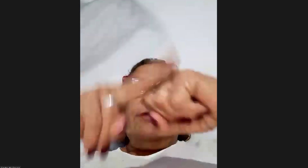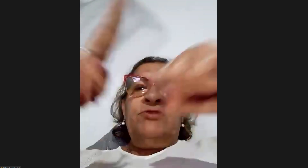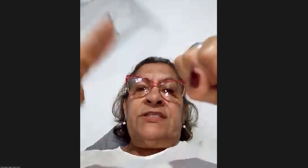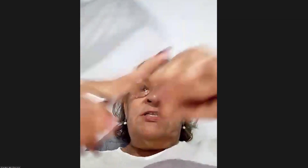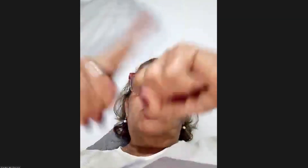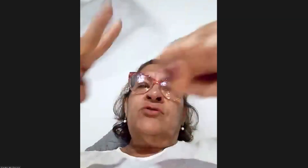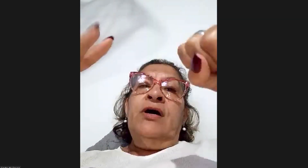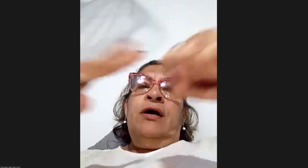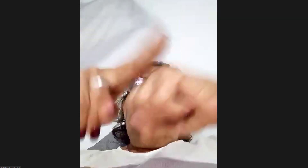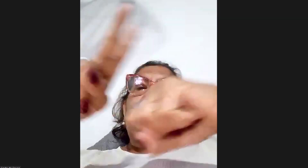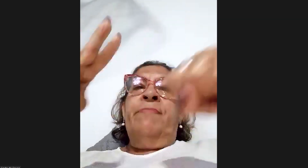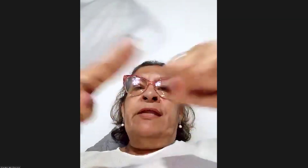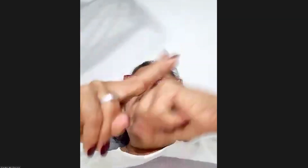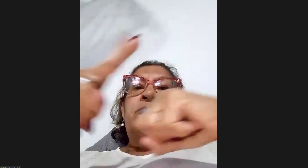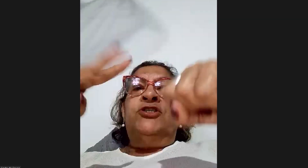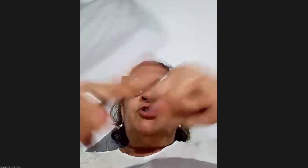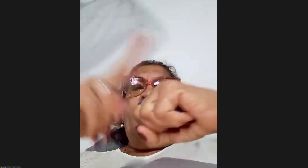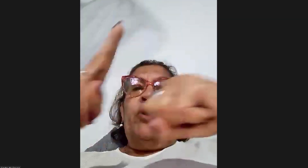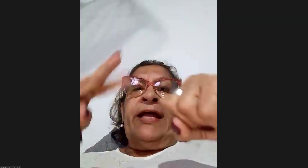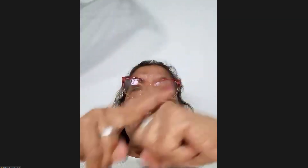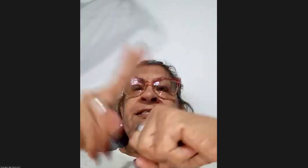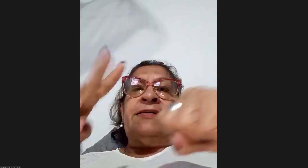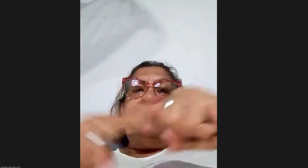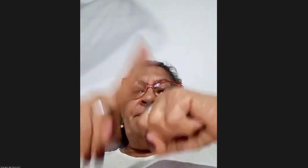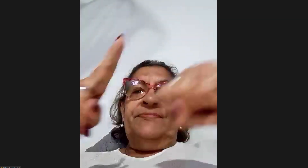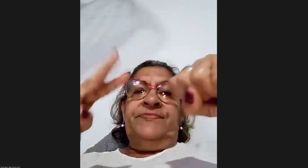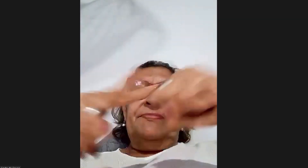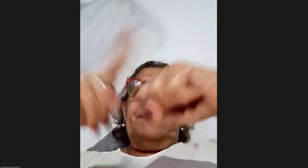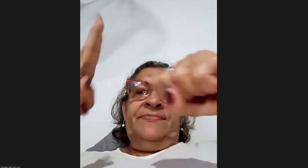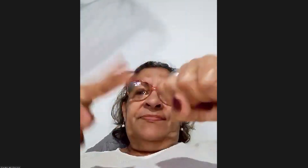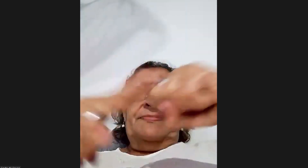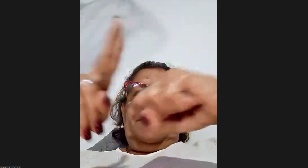lá no sítio, no Ribeirinho onde a gente mora, é assim.